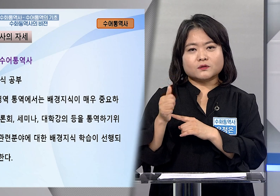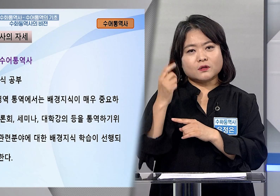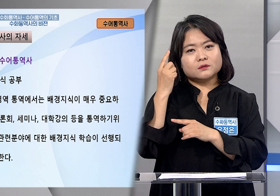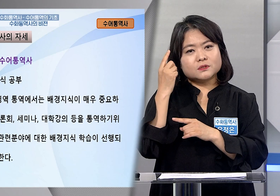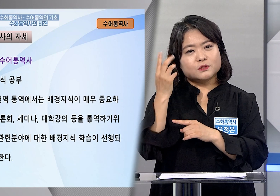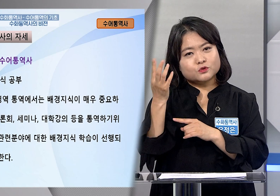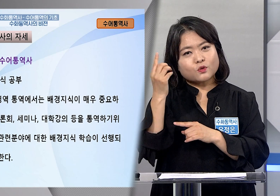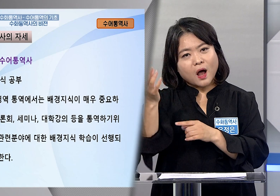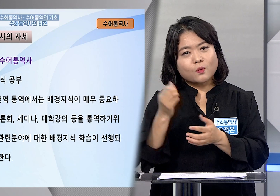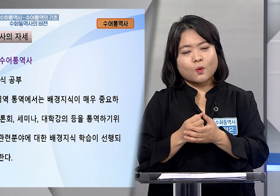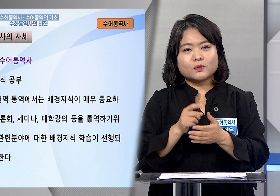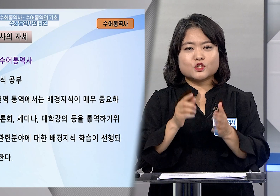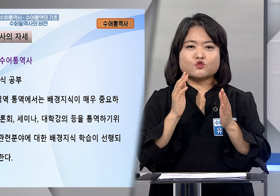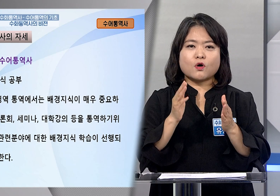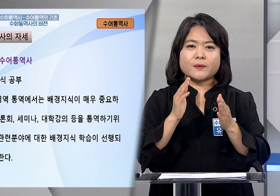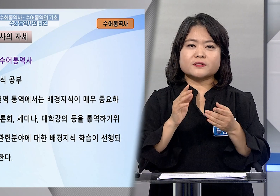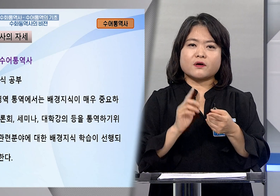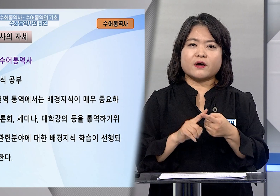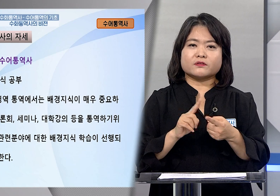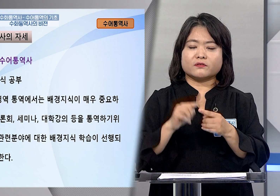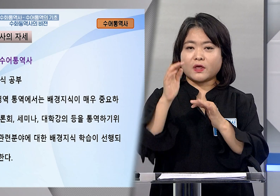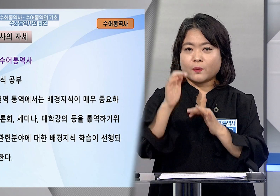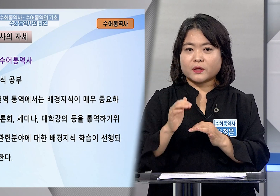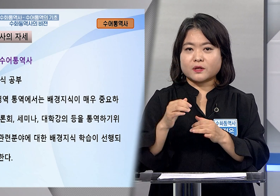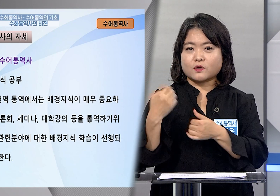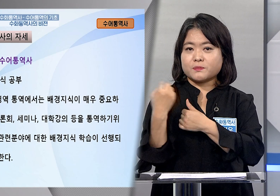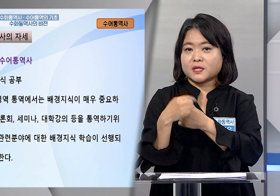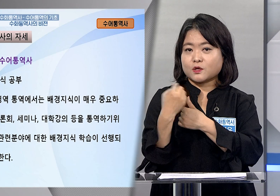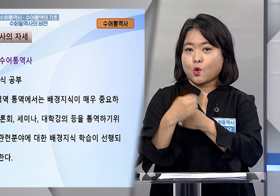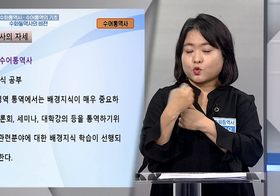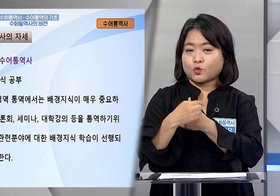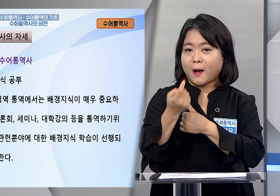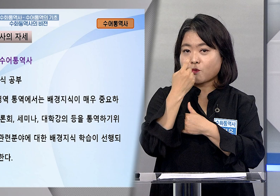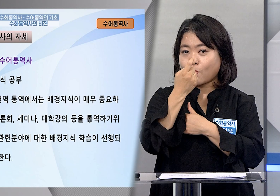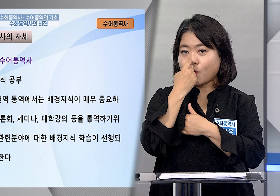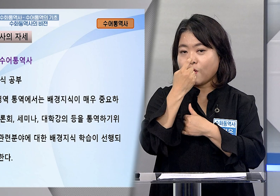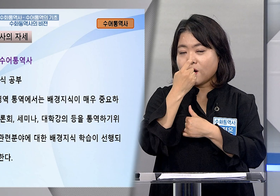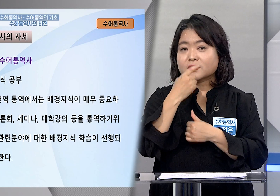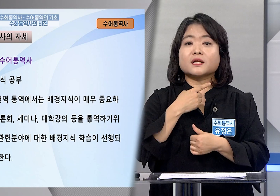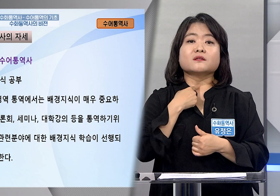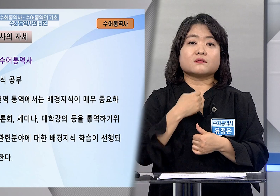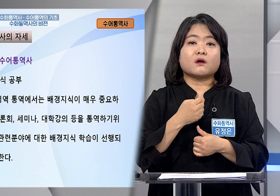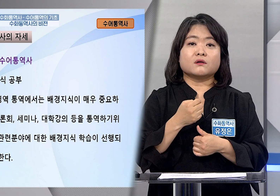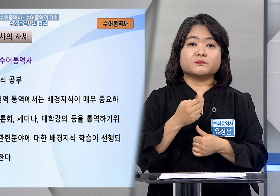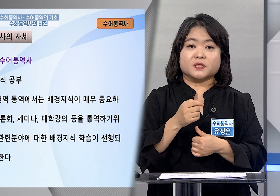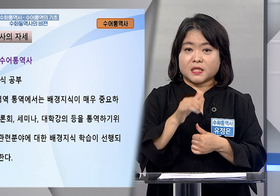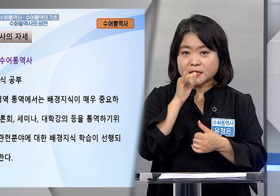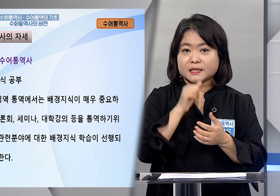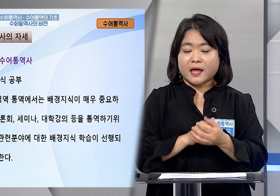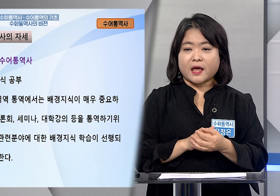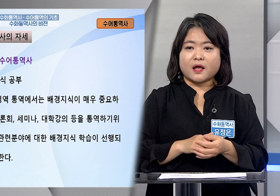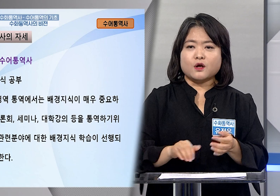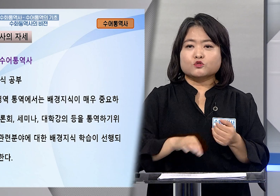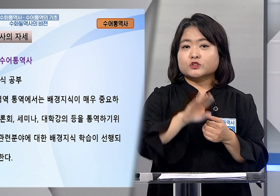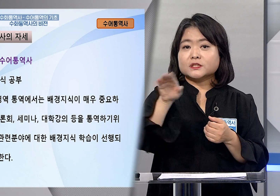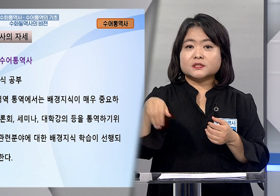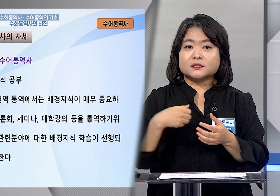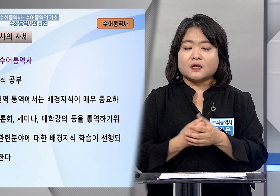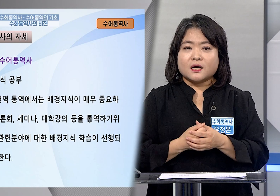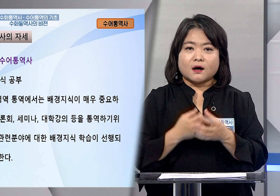어떤 질문도 하고 이 수업에서의 어떤 내용에 대해서 미리 교육도 받고 그랬던 경험들이 있는데 우리는